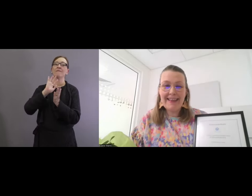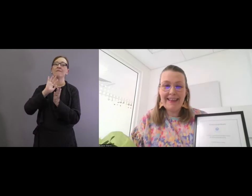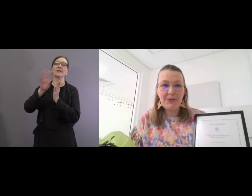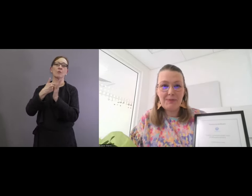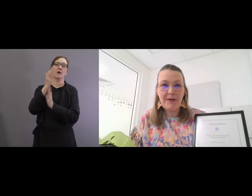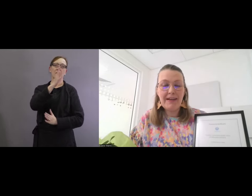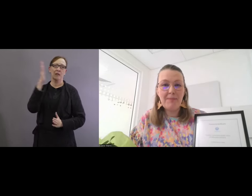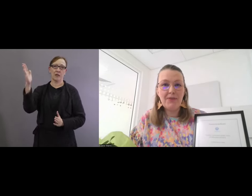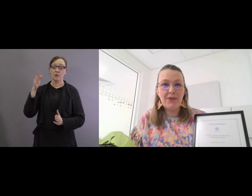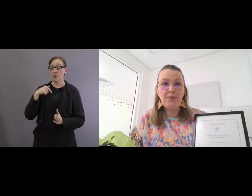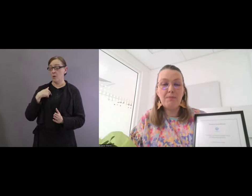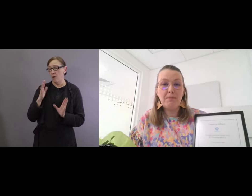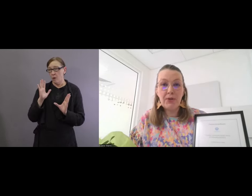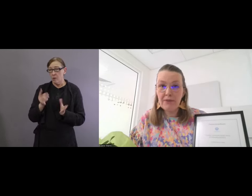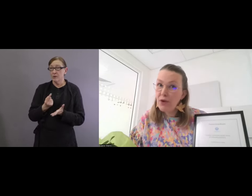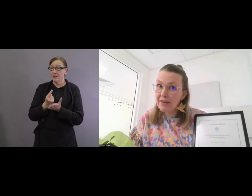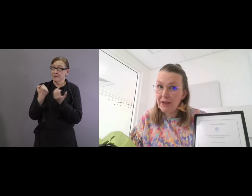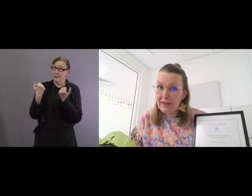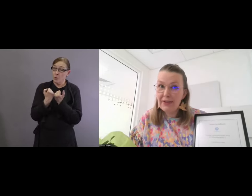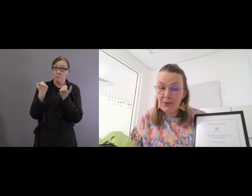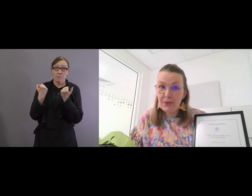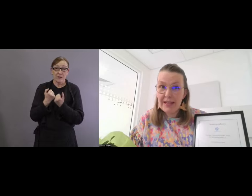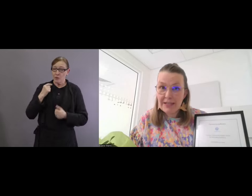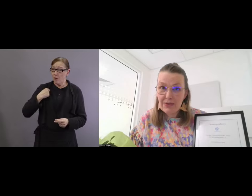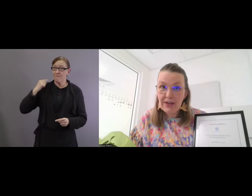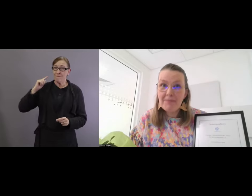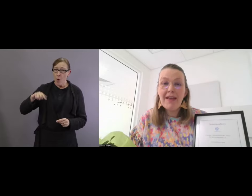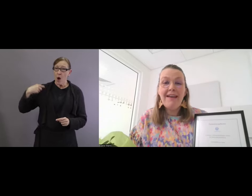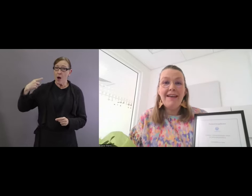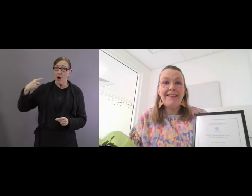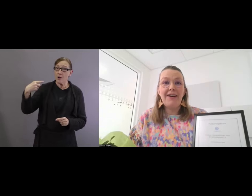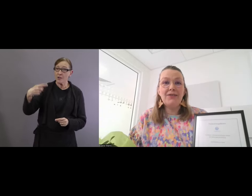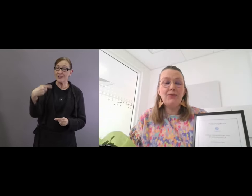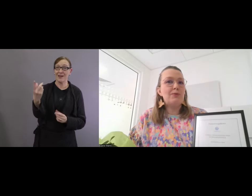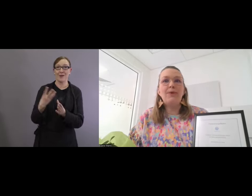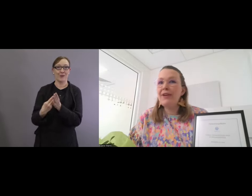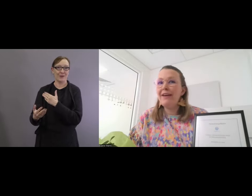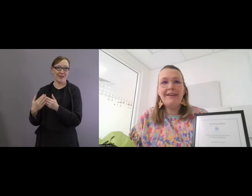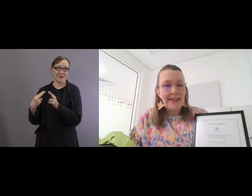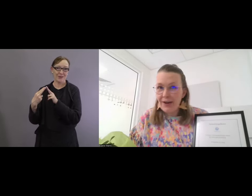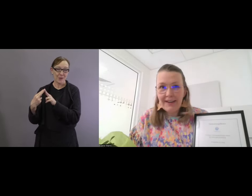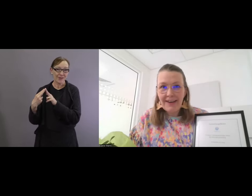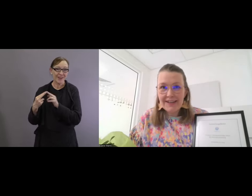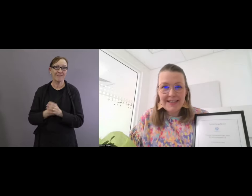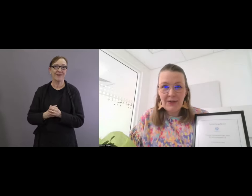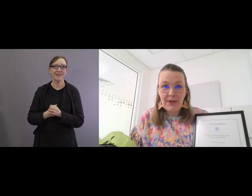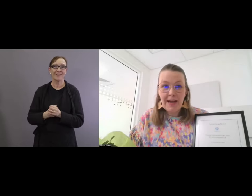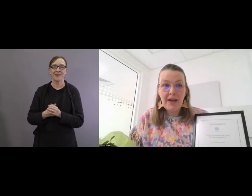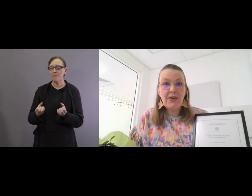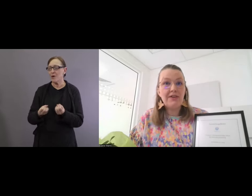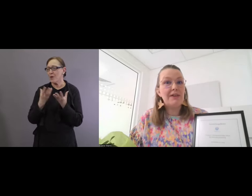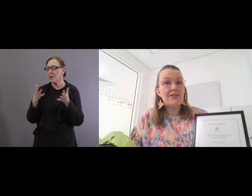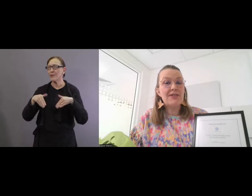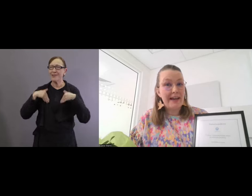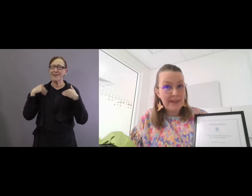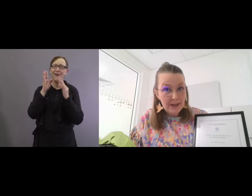hyvin tärkeä kumppani ja jo monta vuotta on tehty yhteistyötä. Ja tullut monia ihania